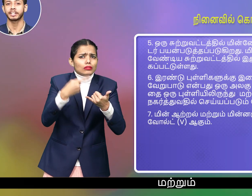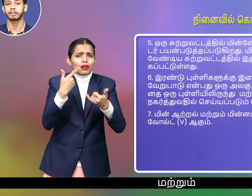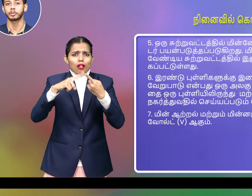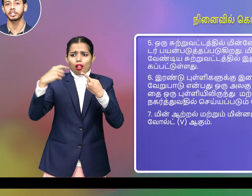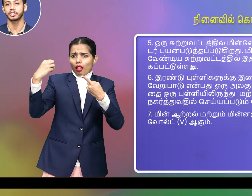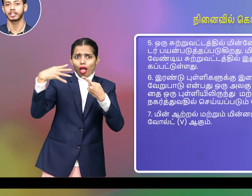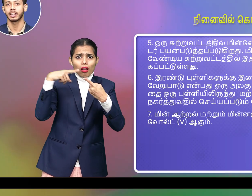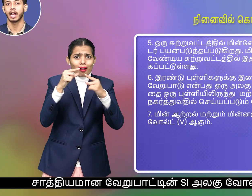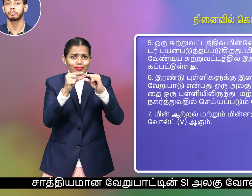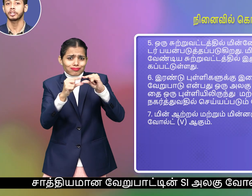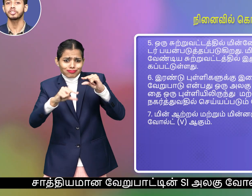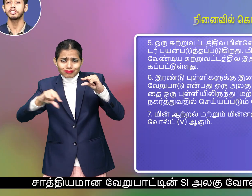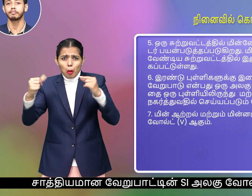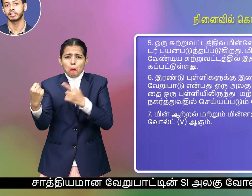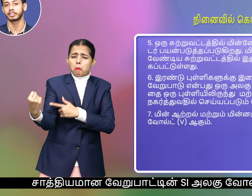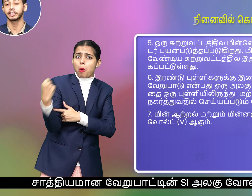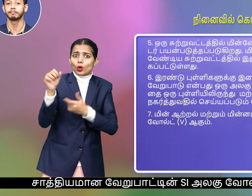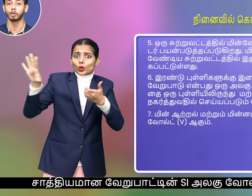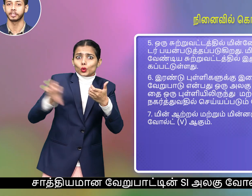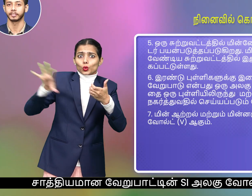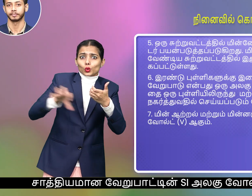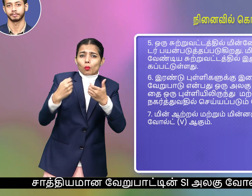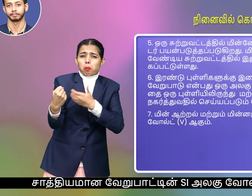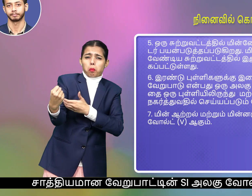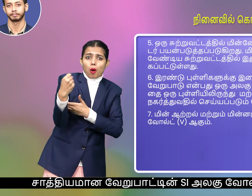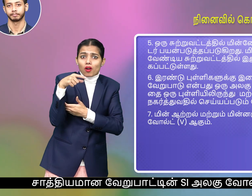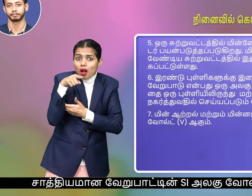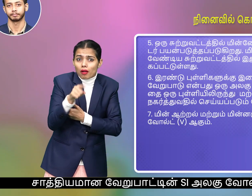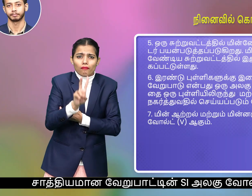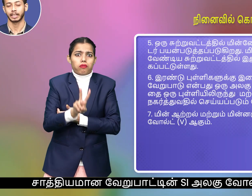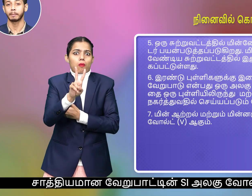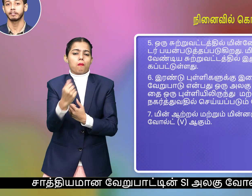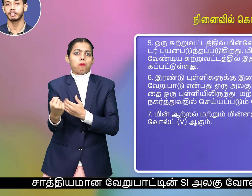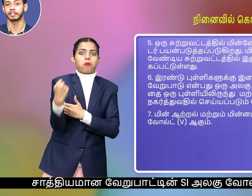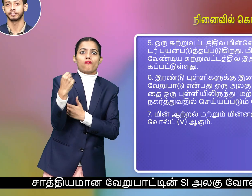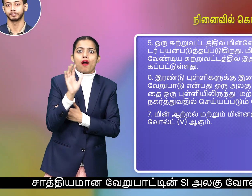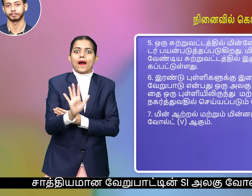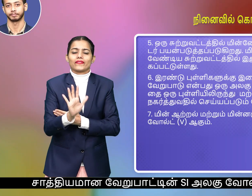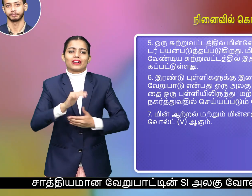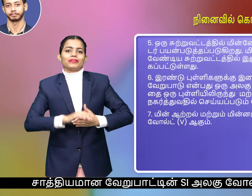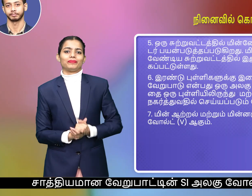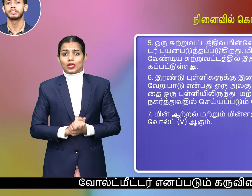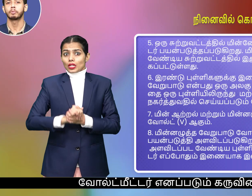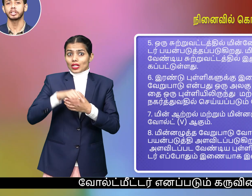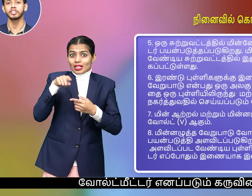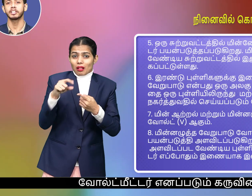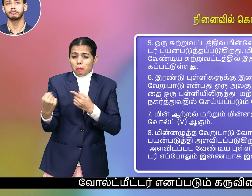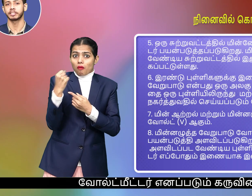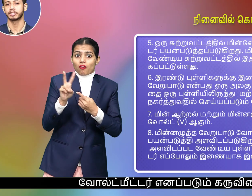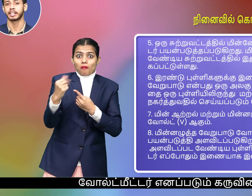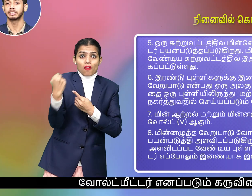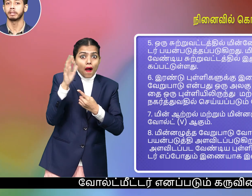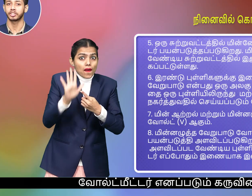மின்னழுத்தம் மற்றும் சாத்தியமான வேறுபாட்டின் SI அலகு வோல்ட், அதாவது V ஆகும்.